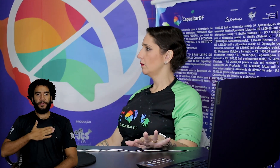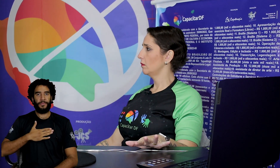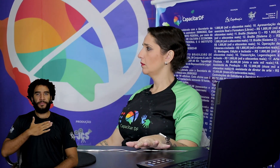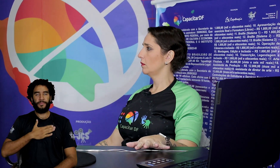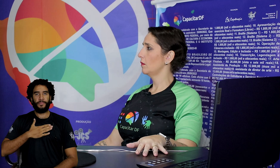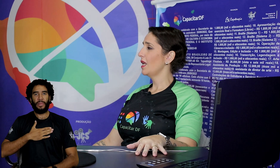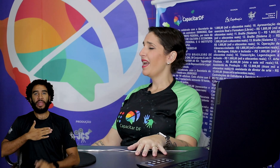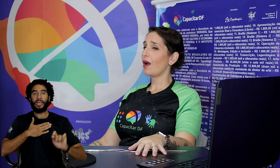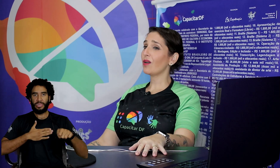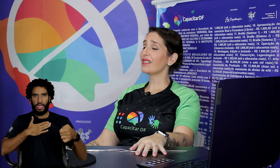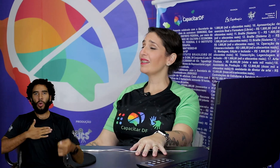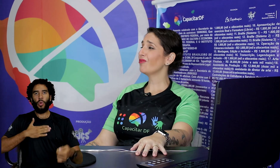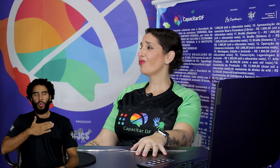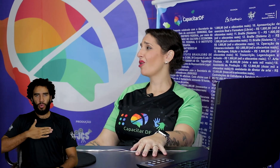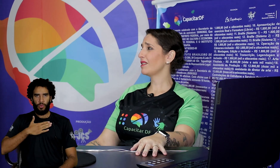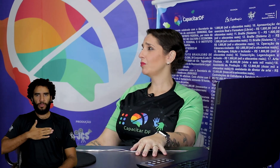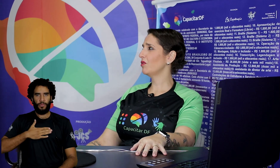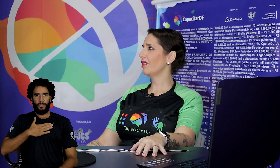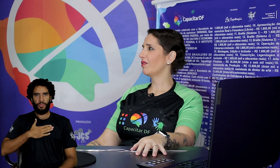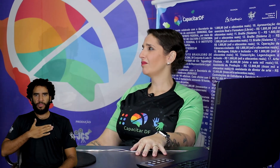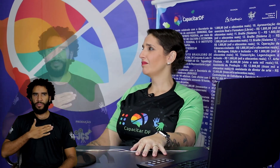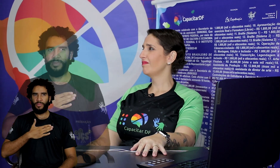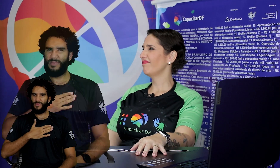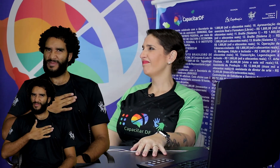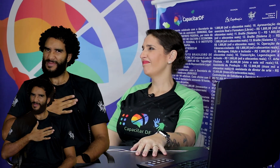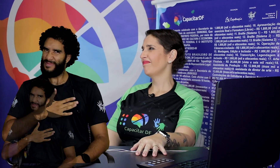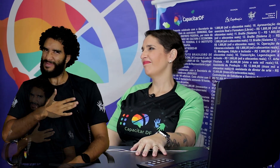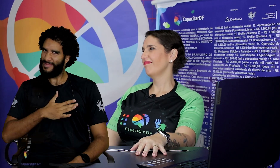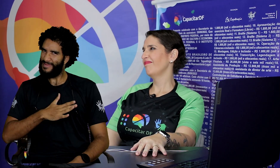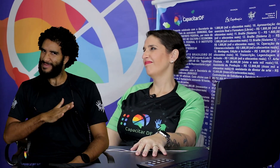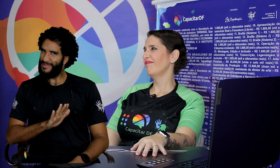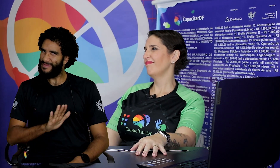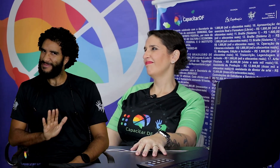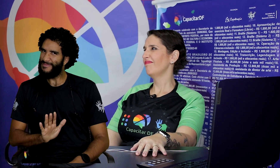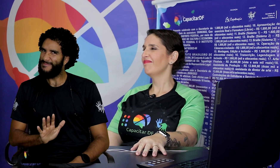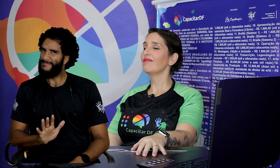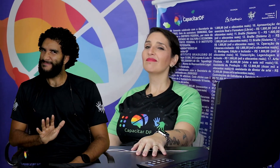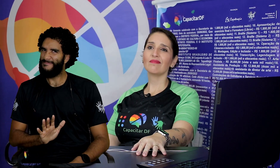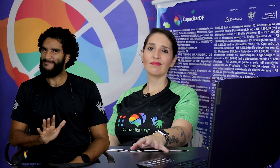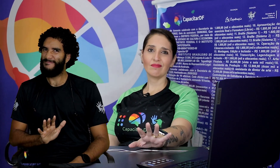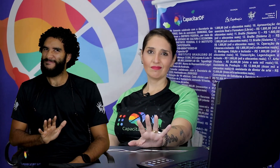é? Agora, você não gosta muito, não.